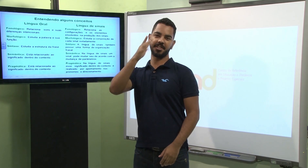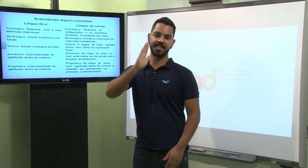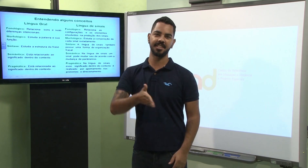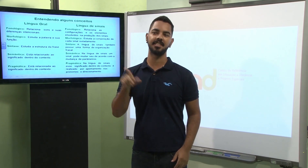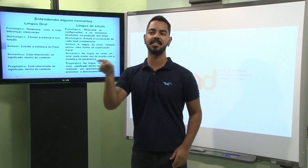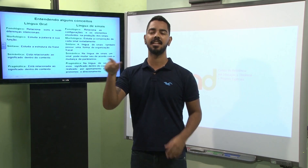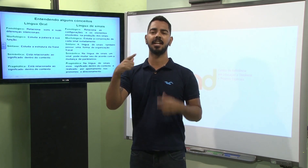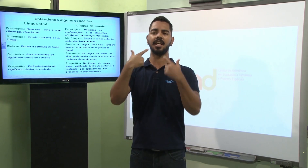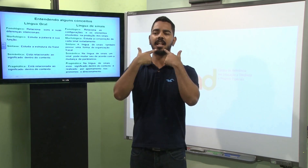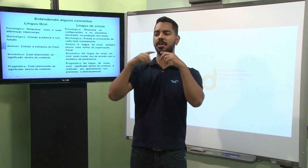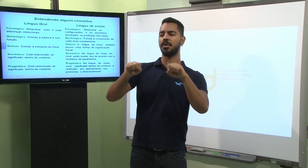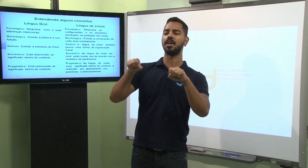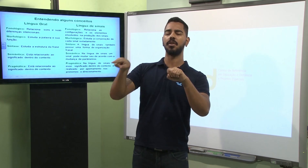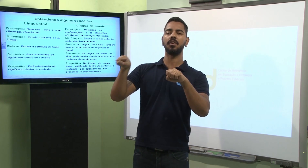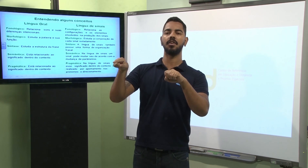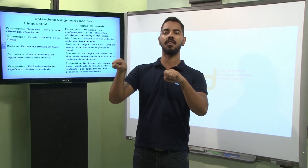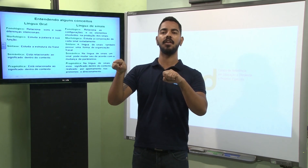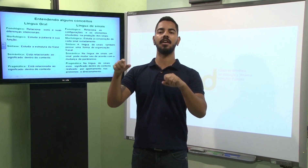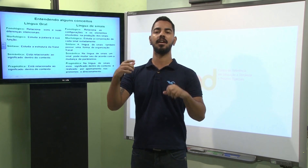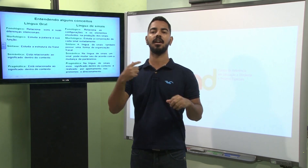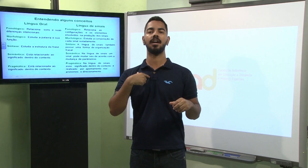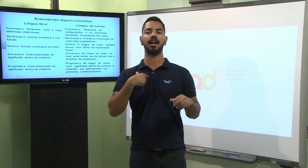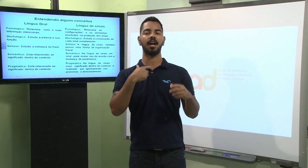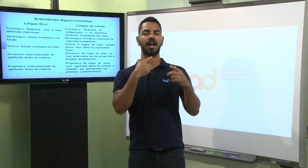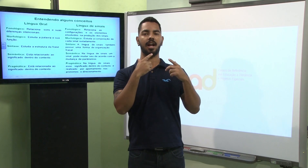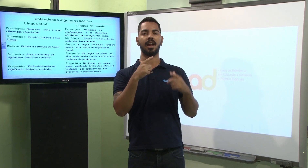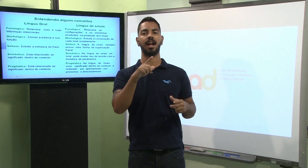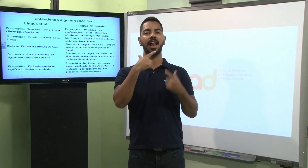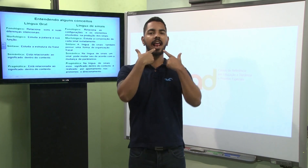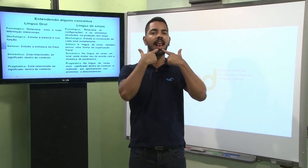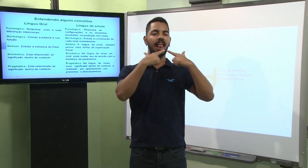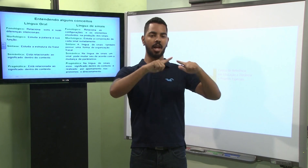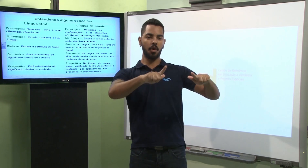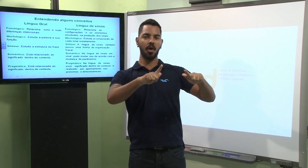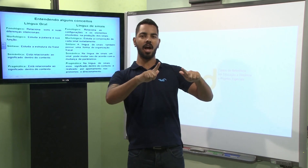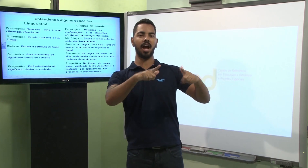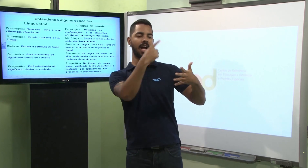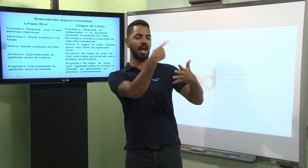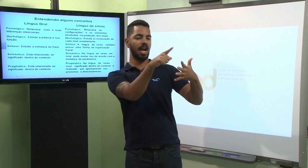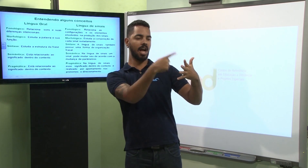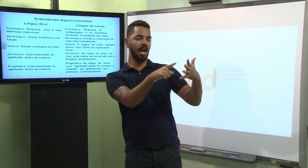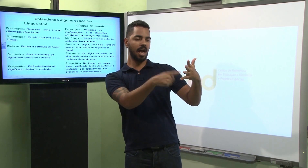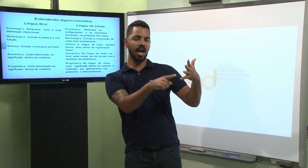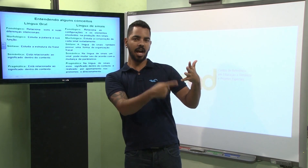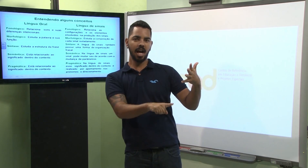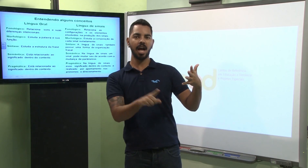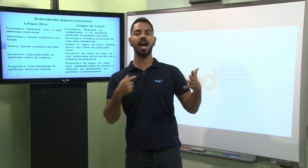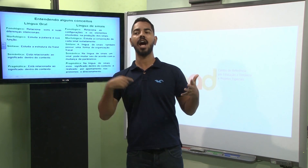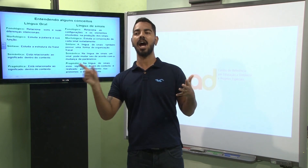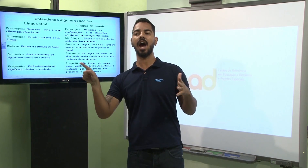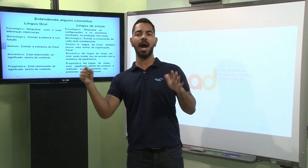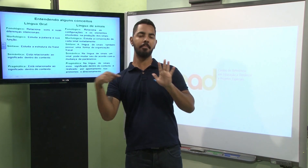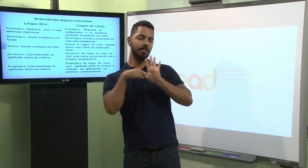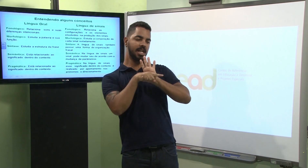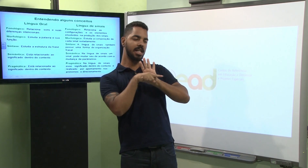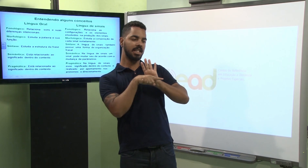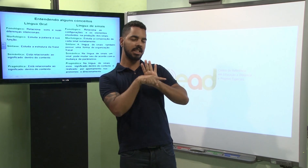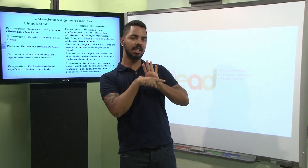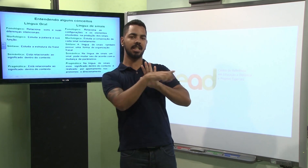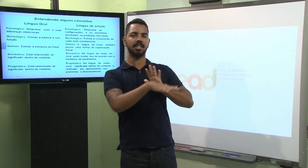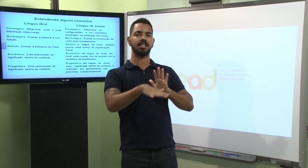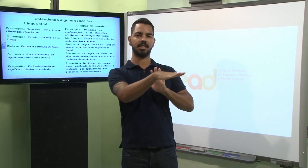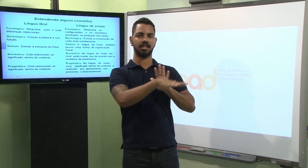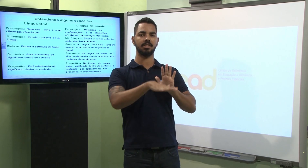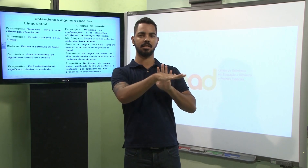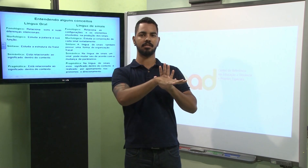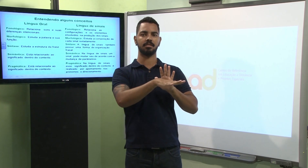da linguagem. O pai da linguística moderna foi o suíço Ferdinand Saussure, que contribuiu imensamente para essa ciência